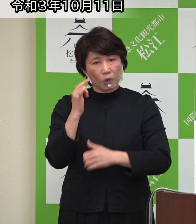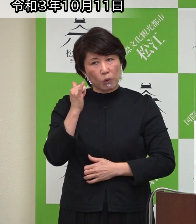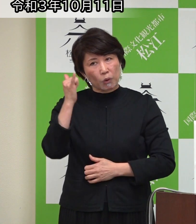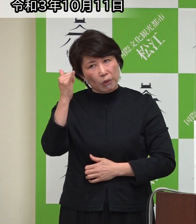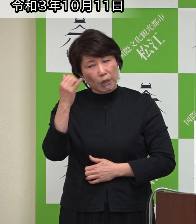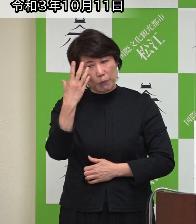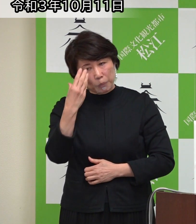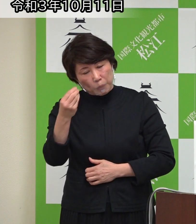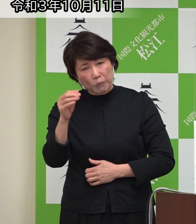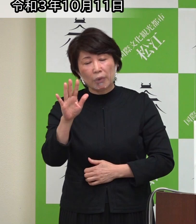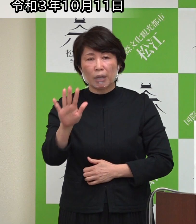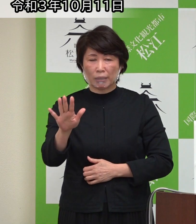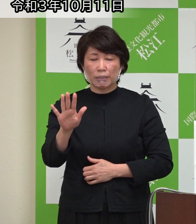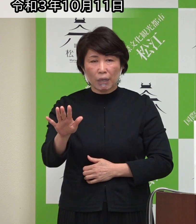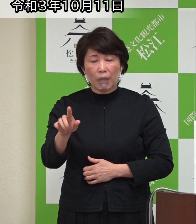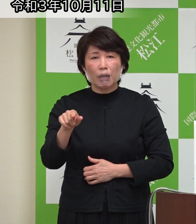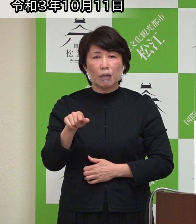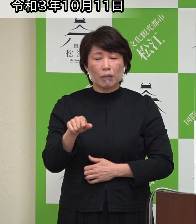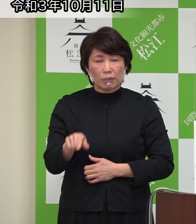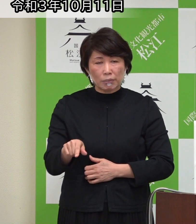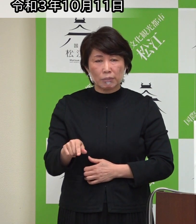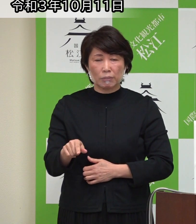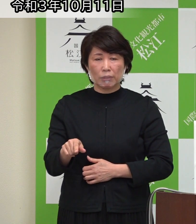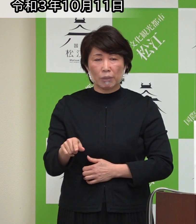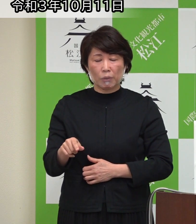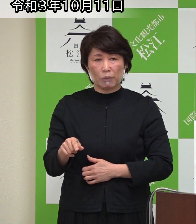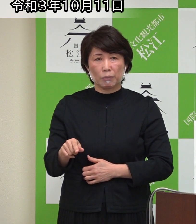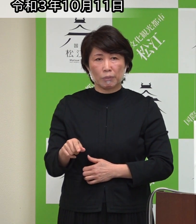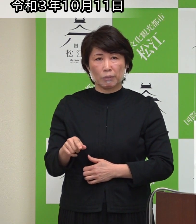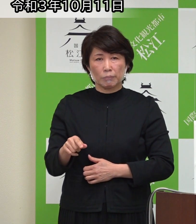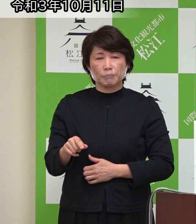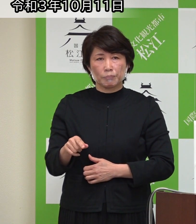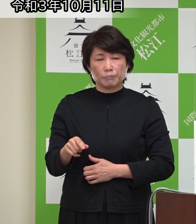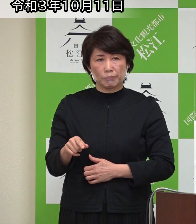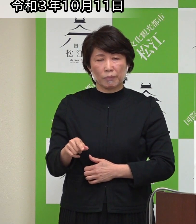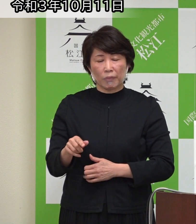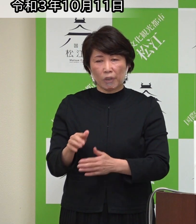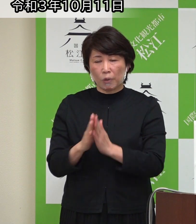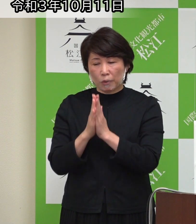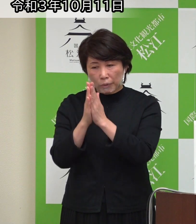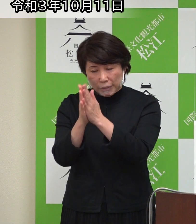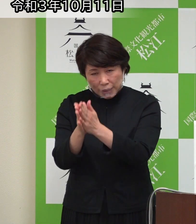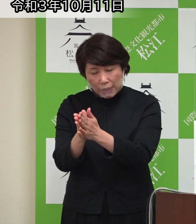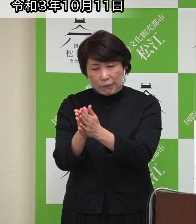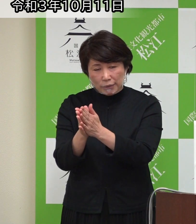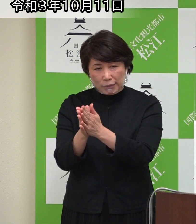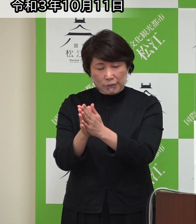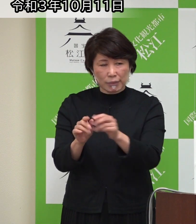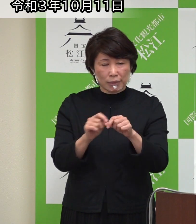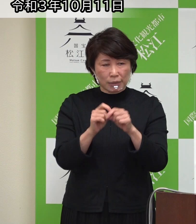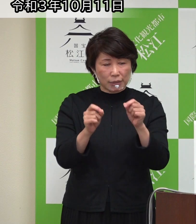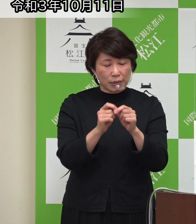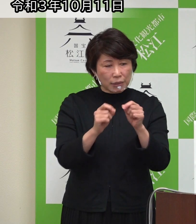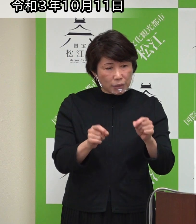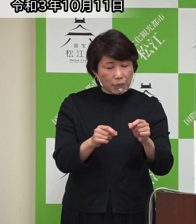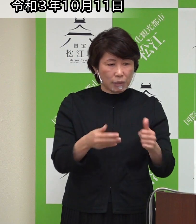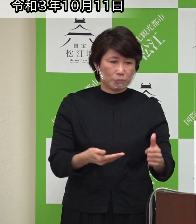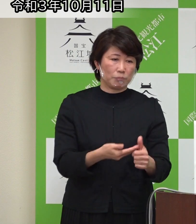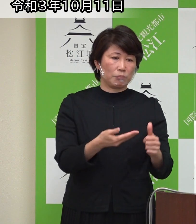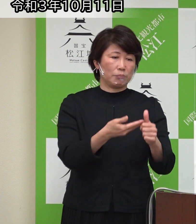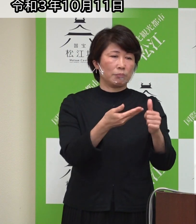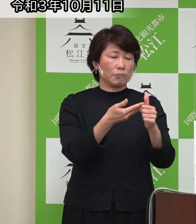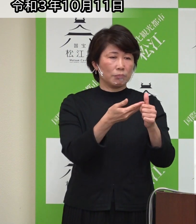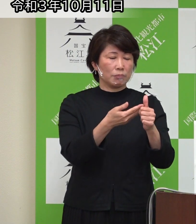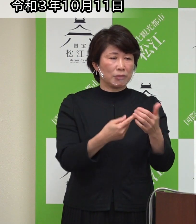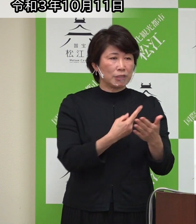で、それで育て、そういった里親の方を育てていくことによって、結果としてですね、たくさんの方が、この制度も利用できる